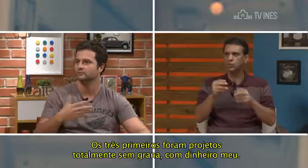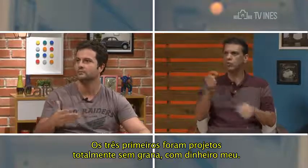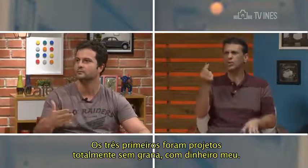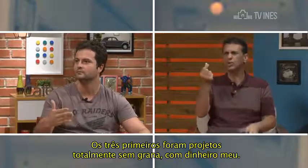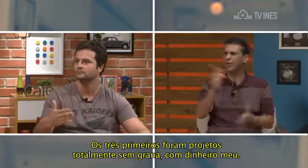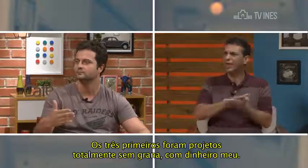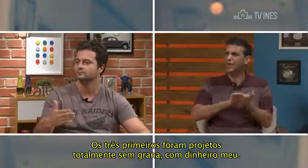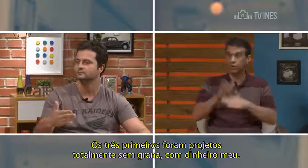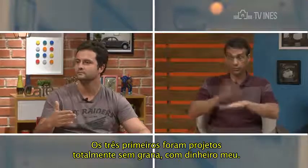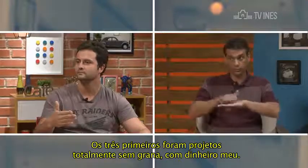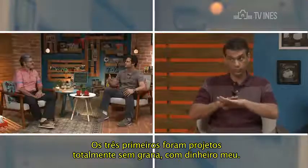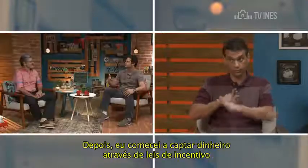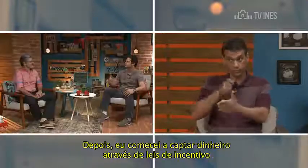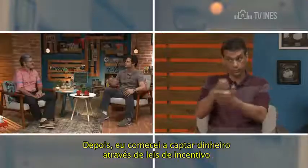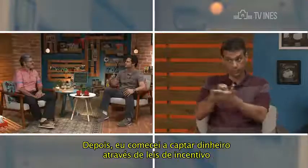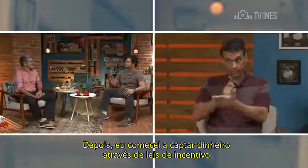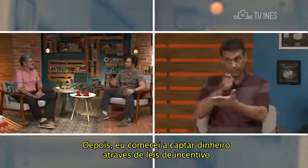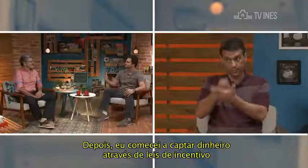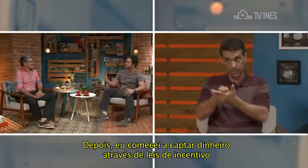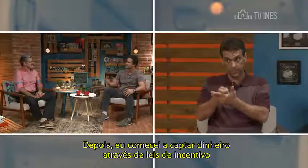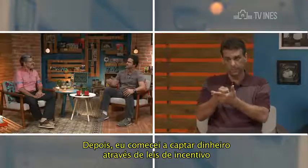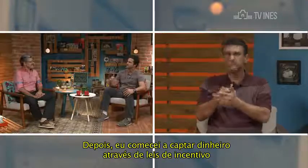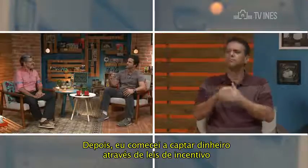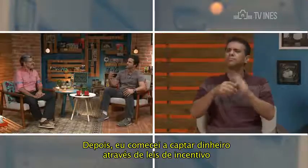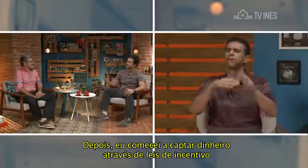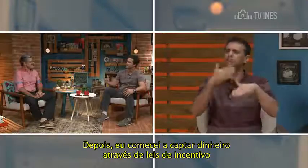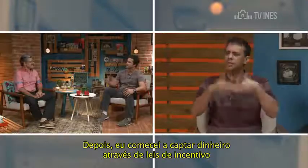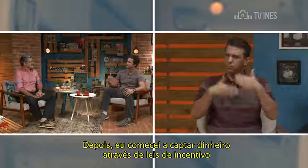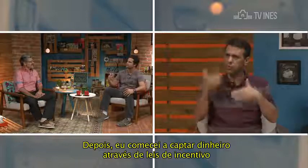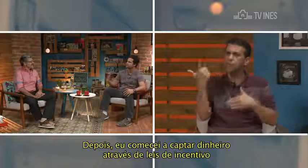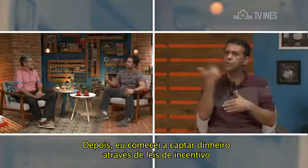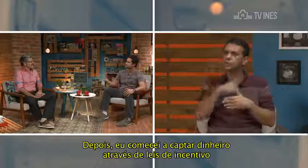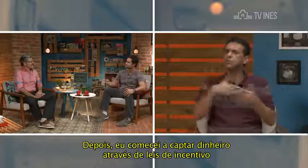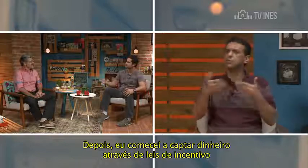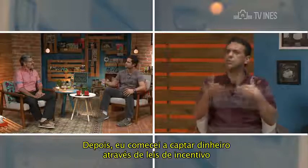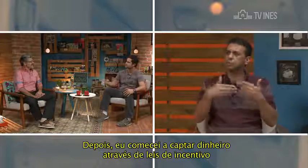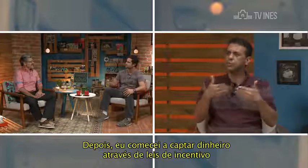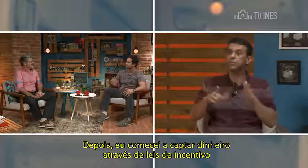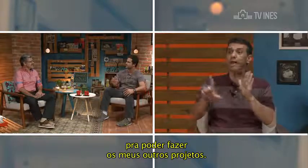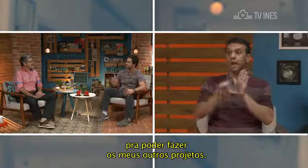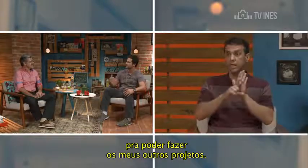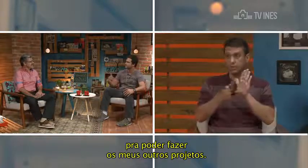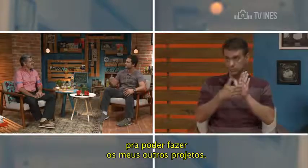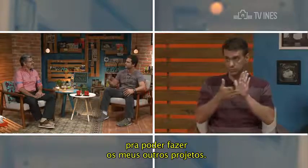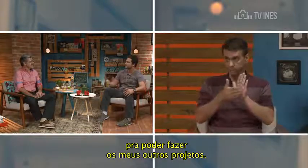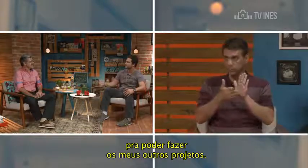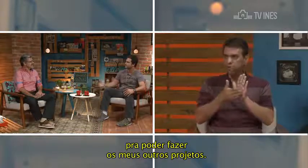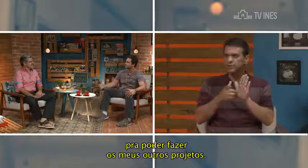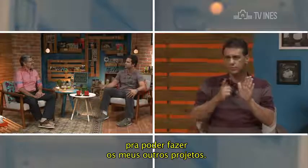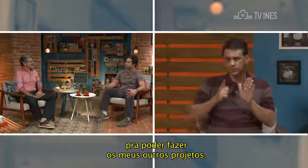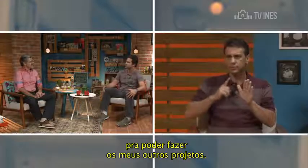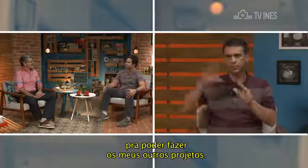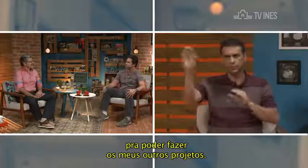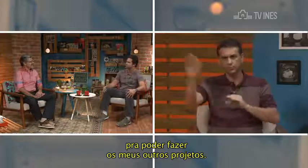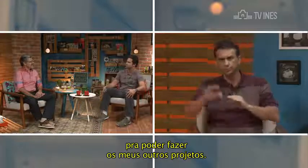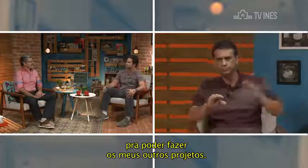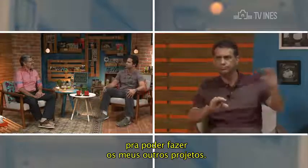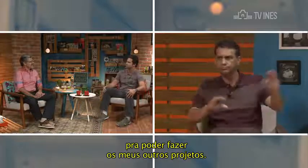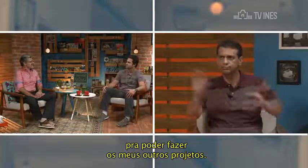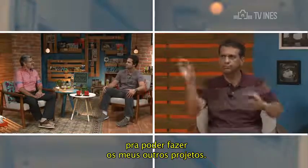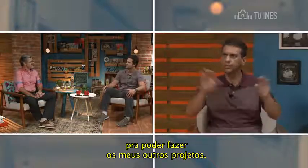grana, com dinheiro meu. Depois eu comecei a captar dinheiro através de leis de incentivo para poder fazer meus outros projetos,